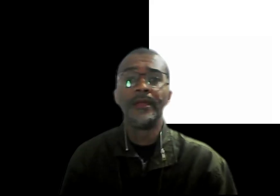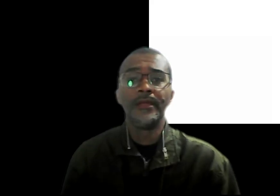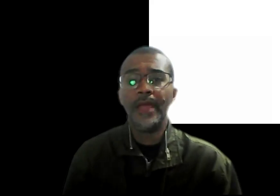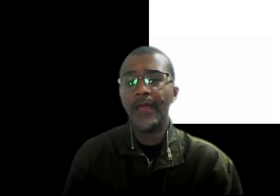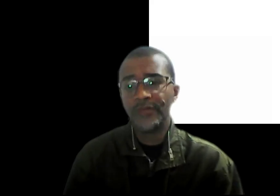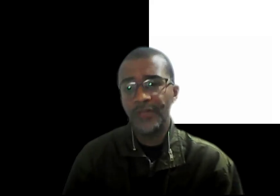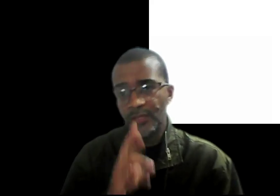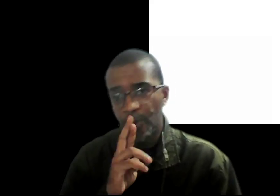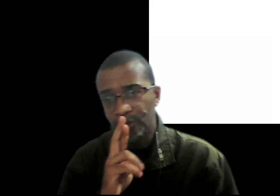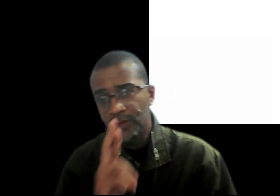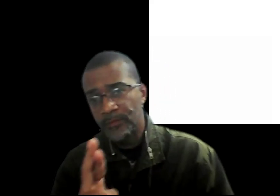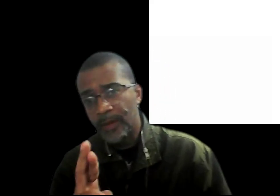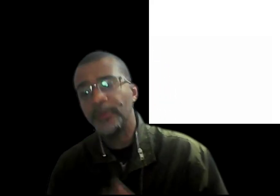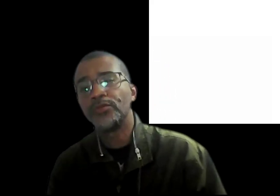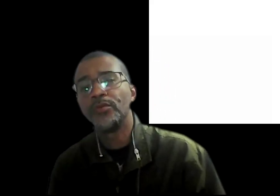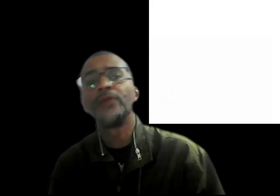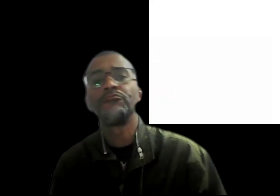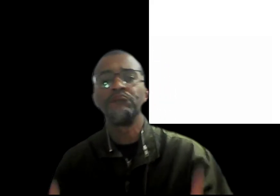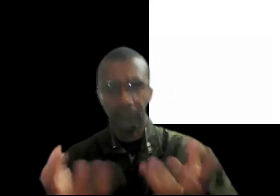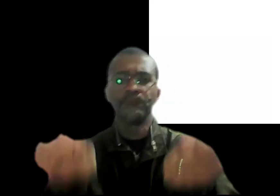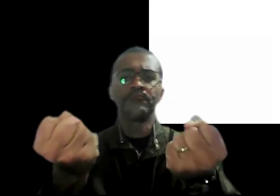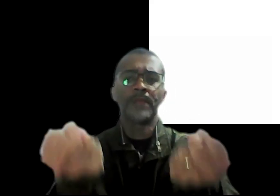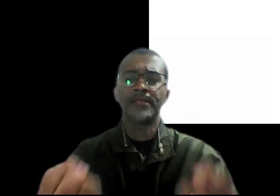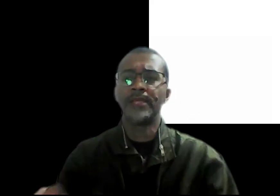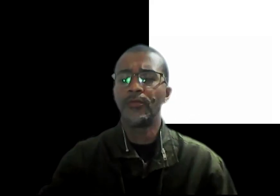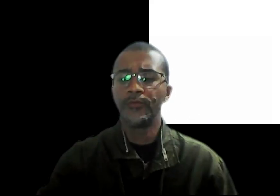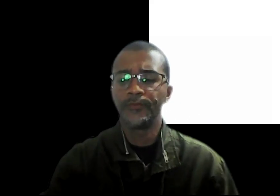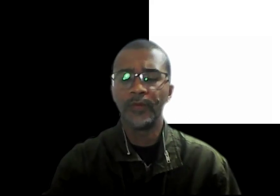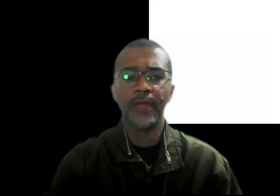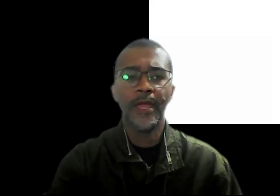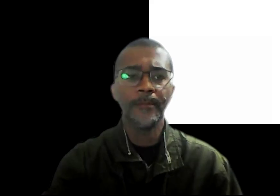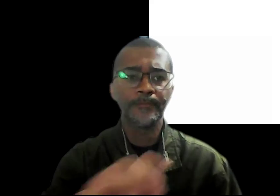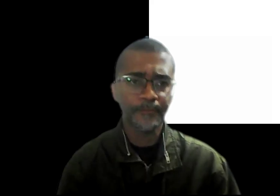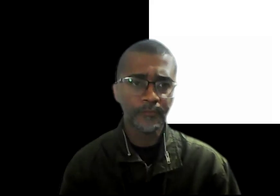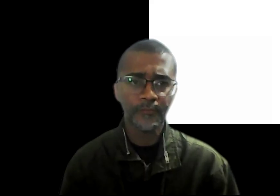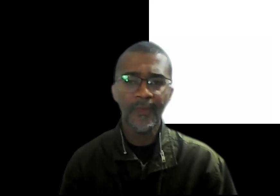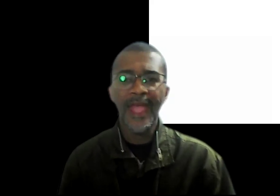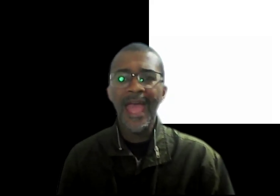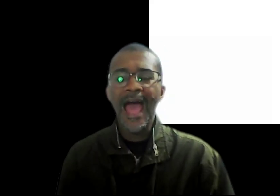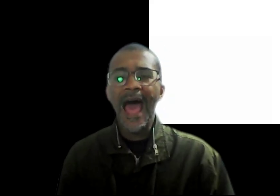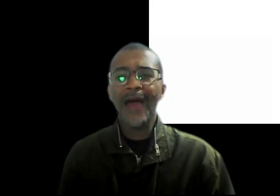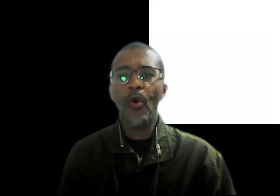né? E aí você responde para a pessoa aceito, ok?